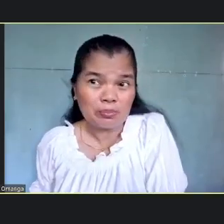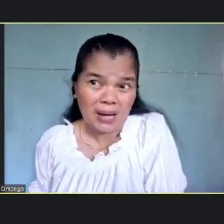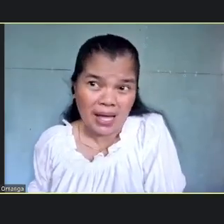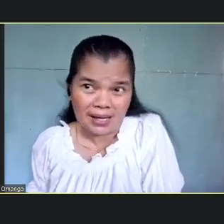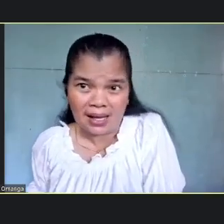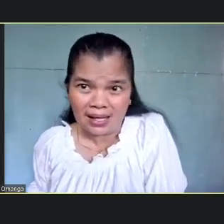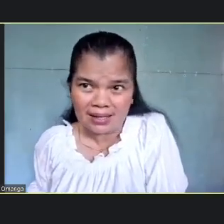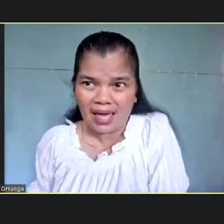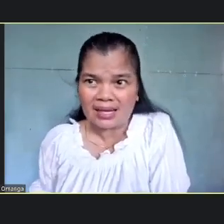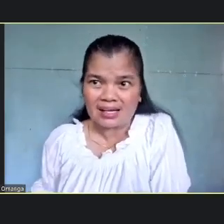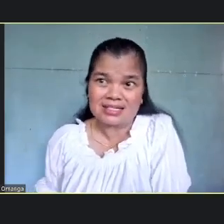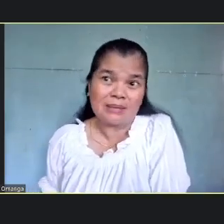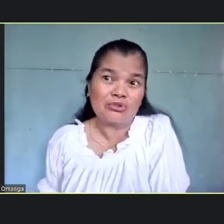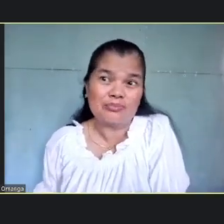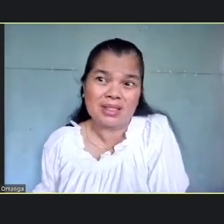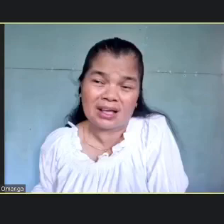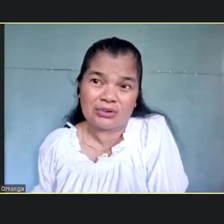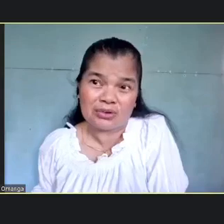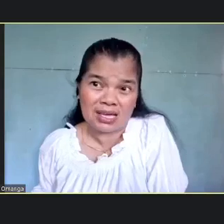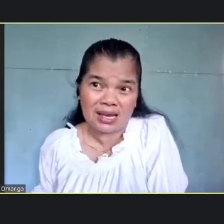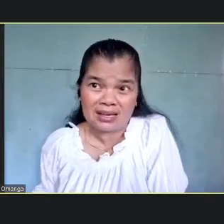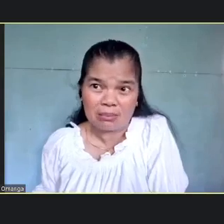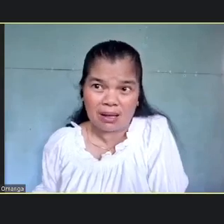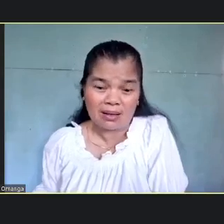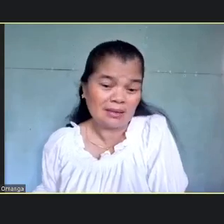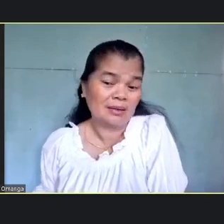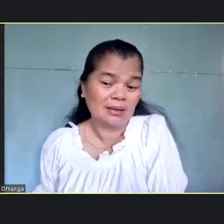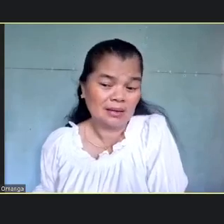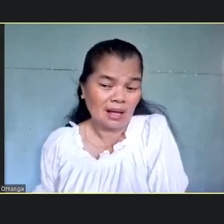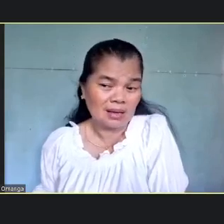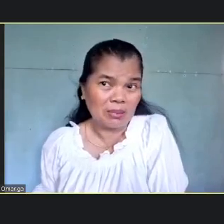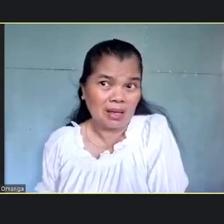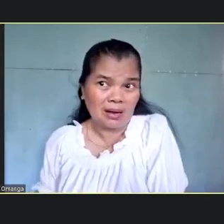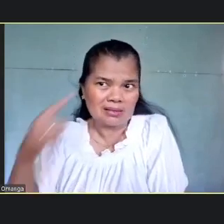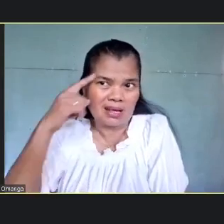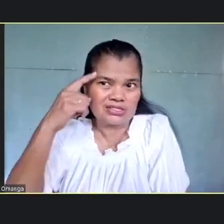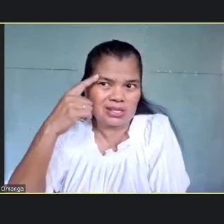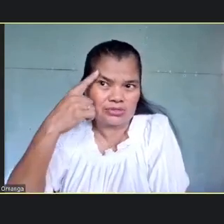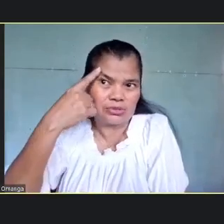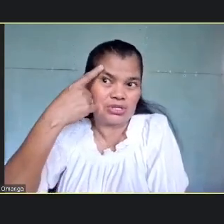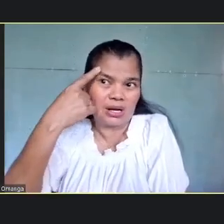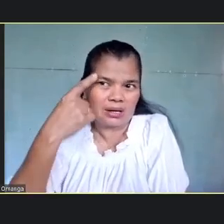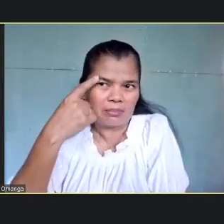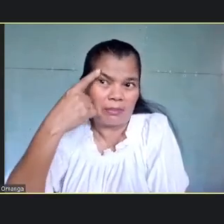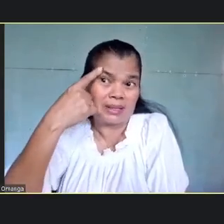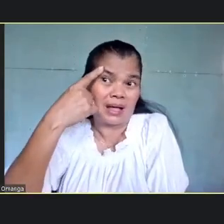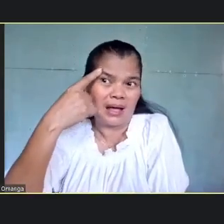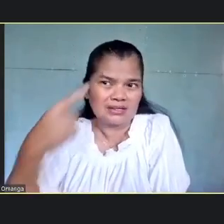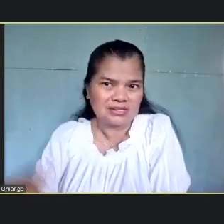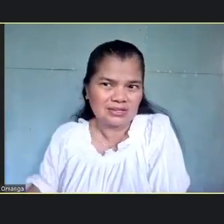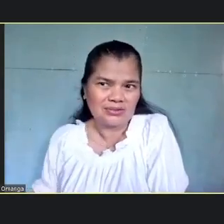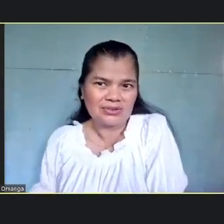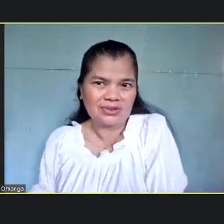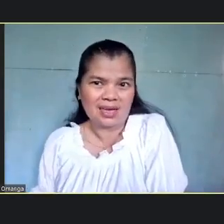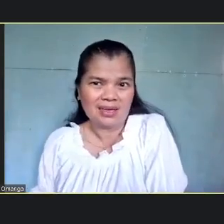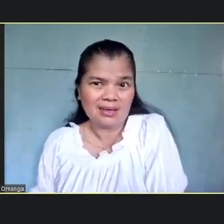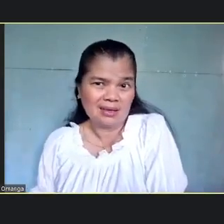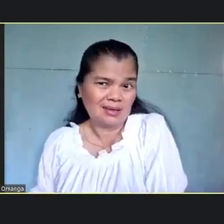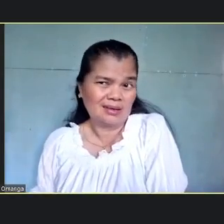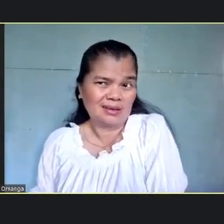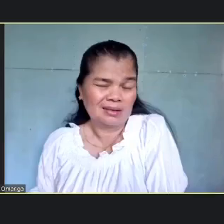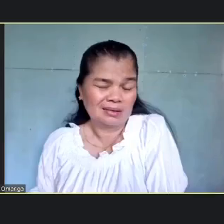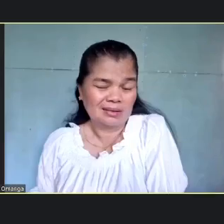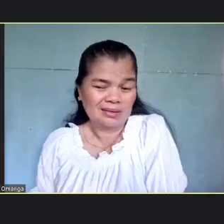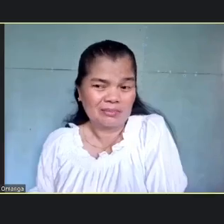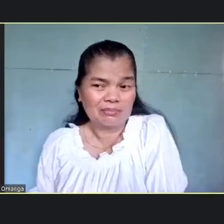maging suplada ka dahil lang sa movement ng yung kilay, di ba? Ang iba niyan, ang taas-taas, yung isa lang napapataas. Okay?